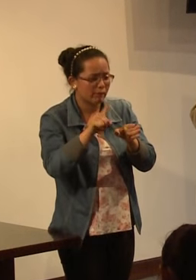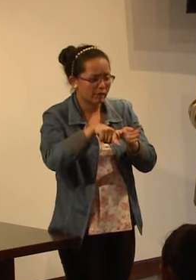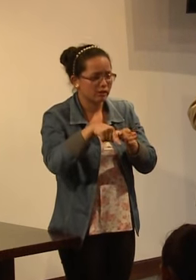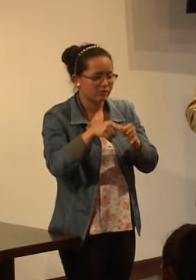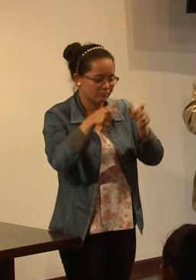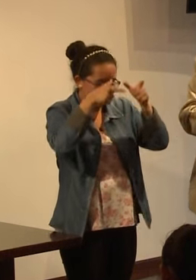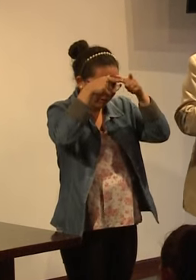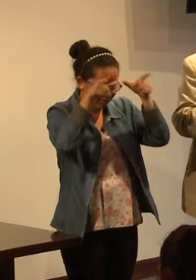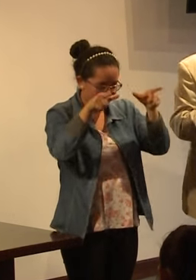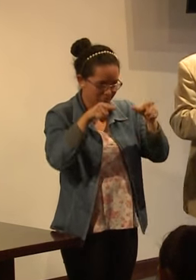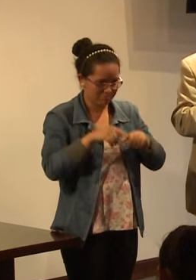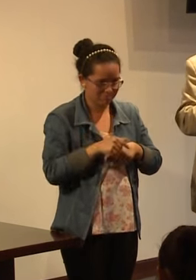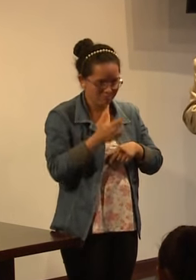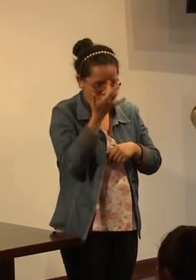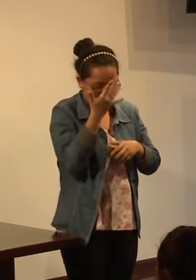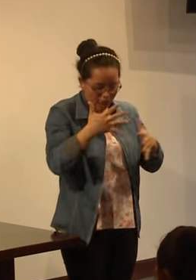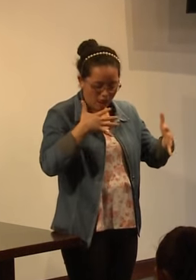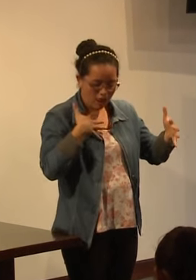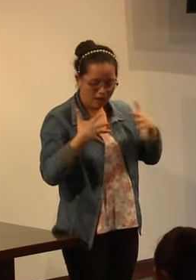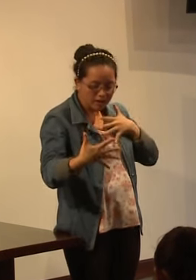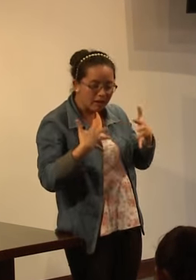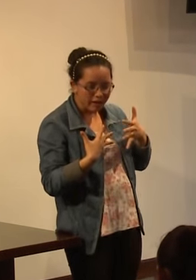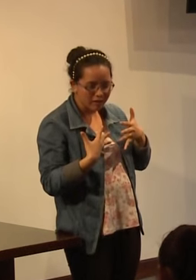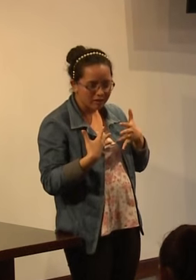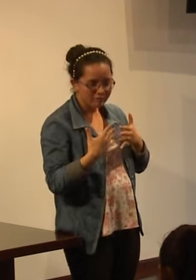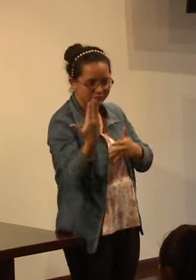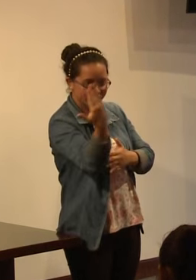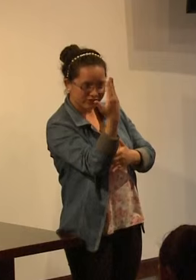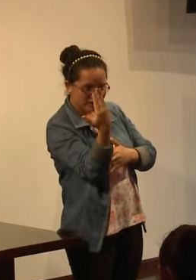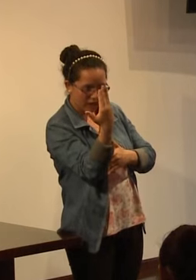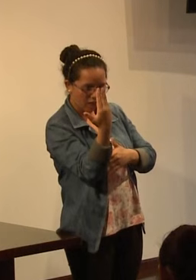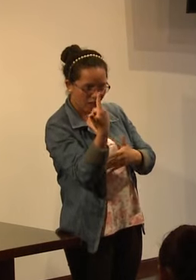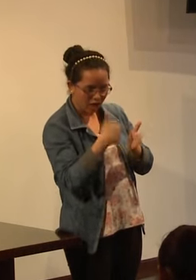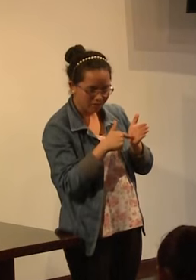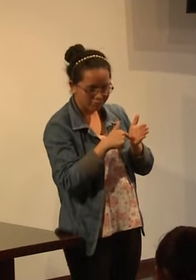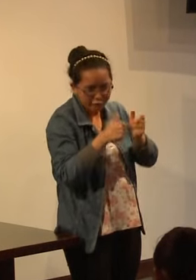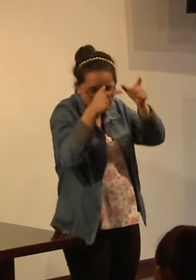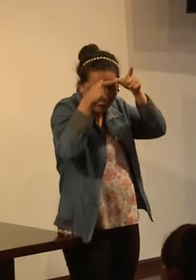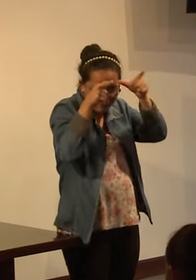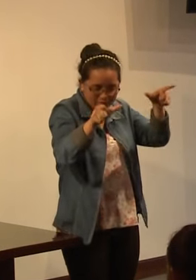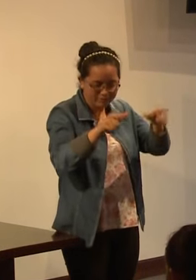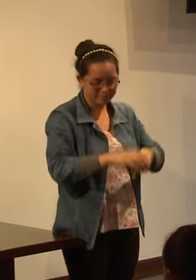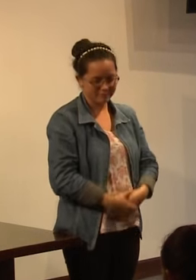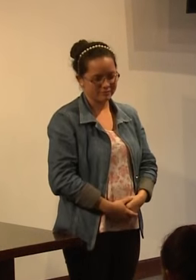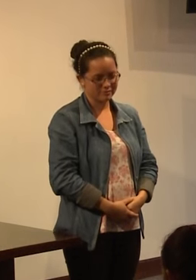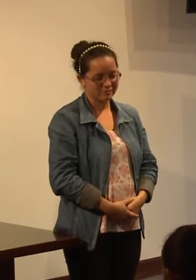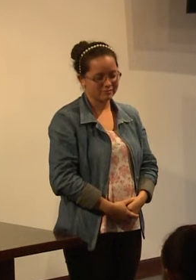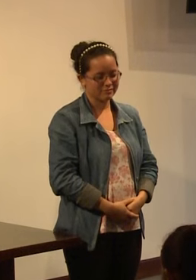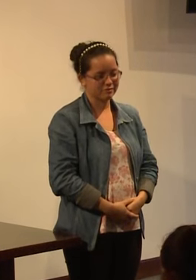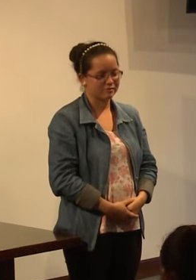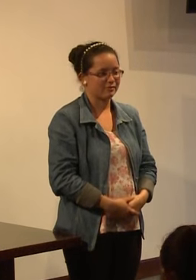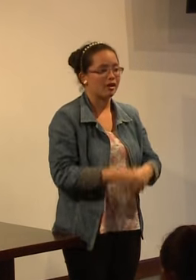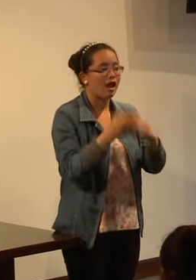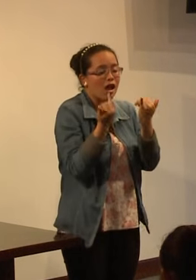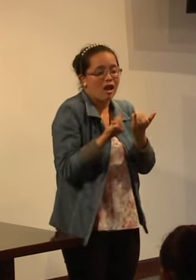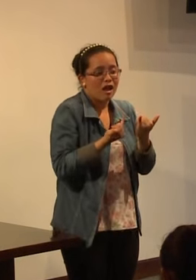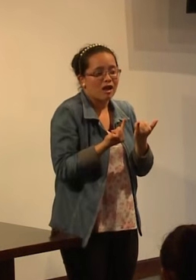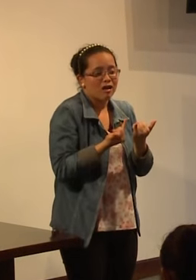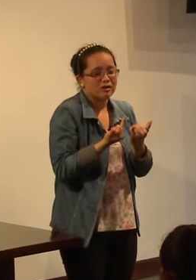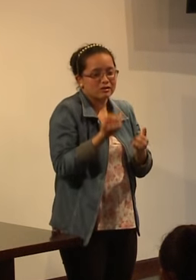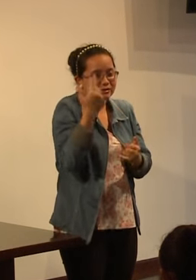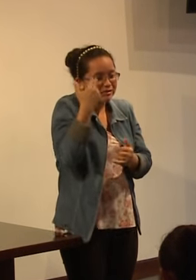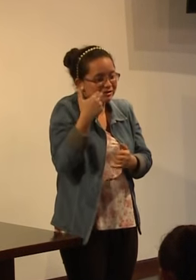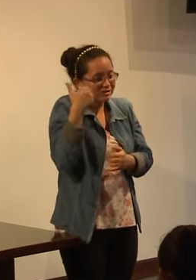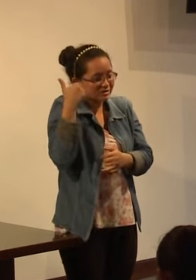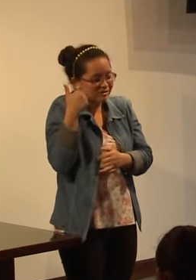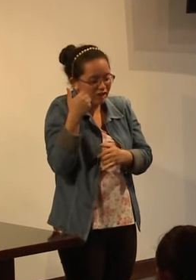El cine es eso y todos sus derivados que tienen ahora, nosotros ahora tenemos en este momento de nuestra historia, pues la posibilidad de tener una